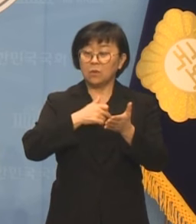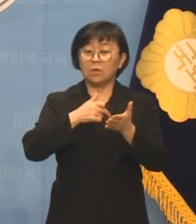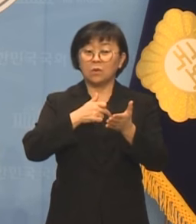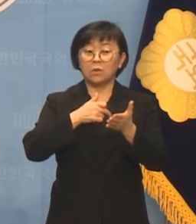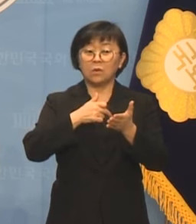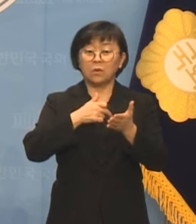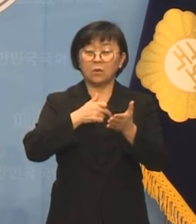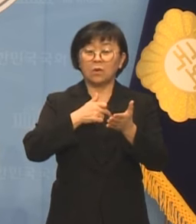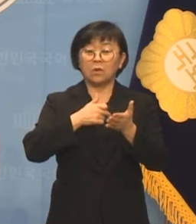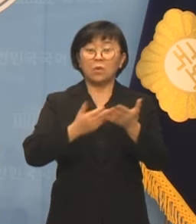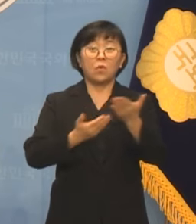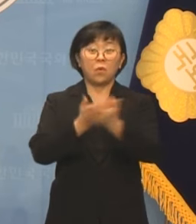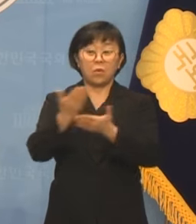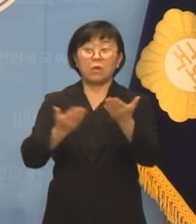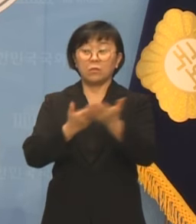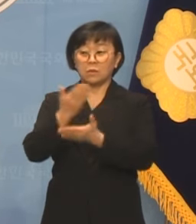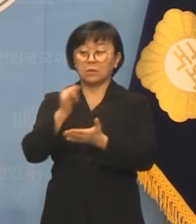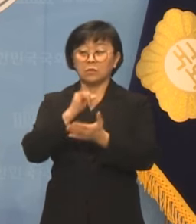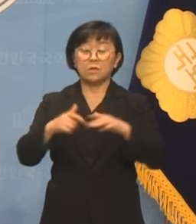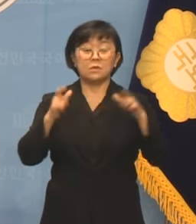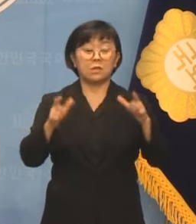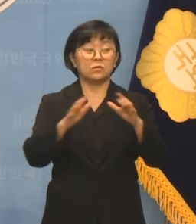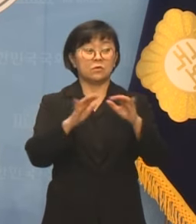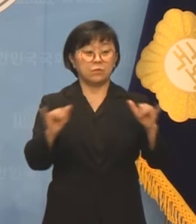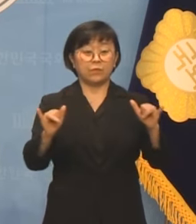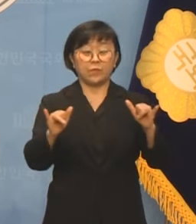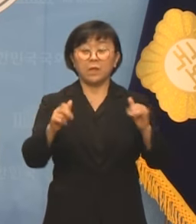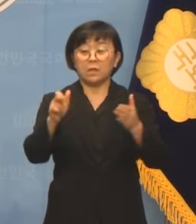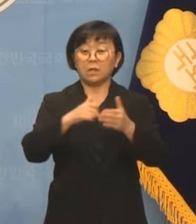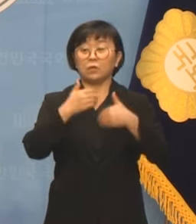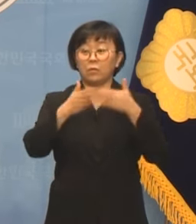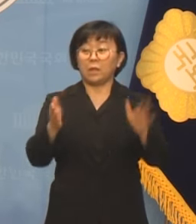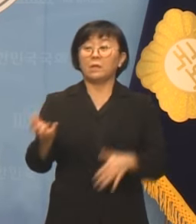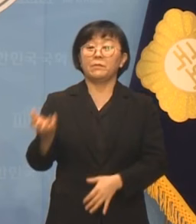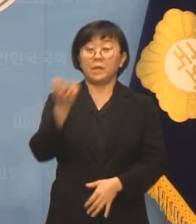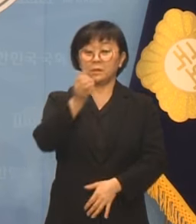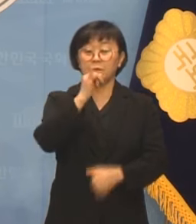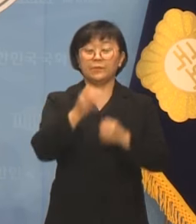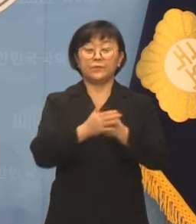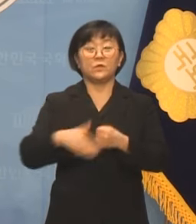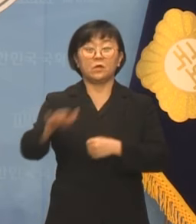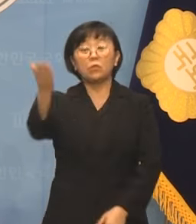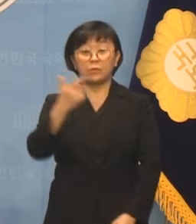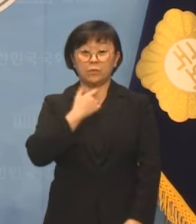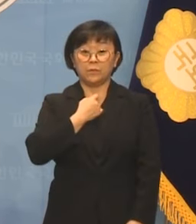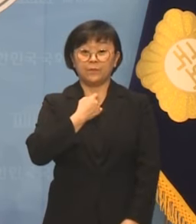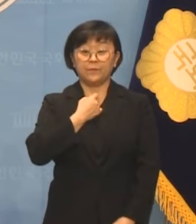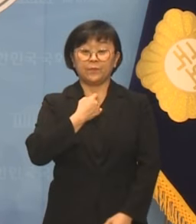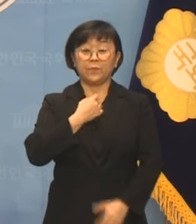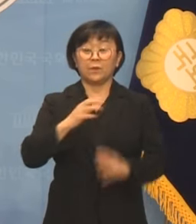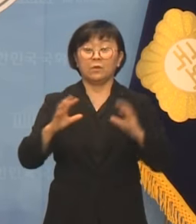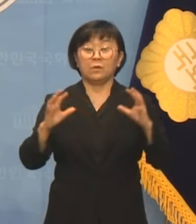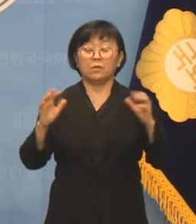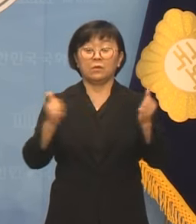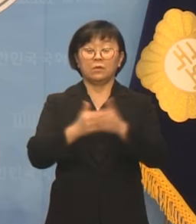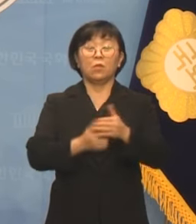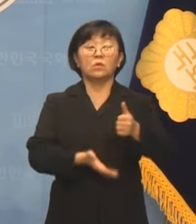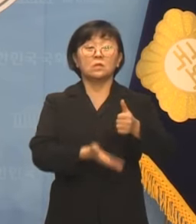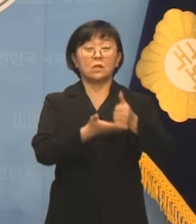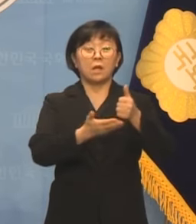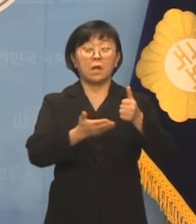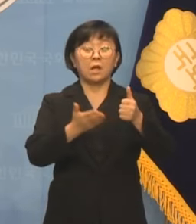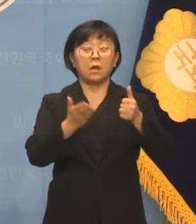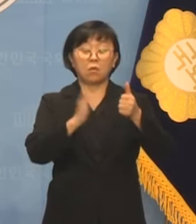반대편에서 공유를 하고 이게 우리 지역 주민 카톡방에 올라왔습니다. 그래서 저에게 묻습니다. 의원님, 공천이 안